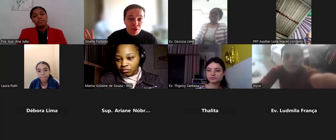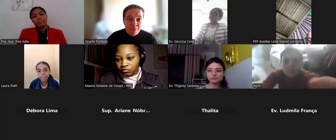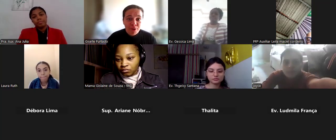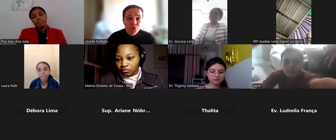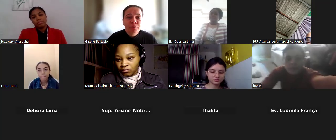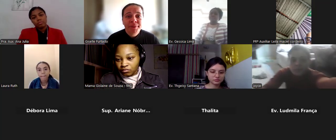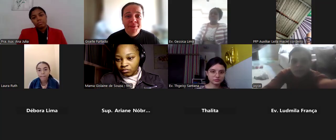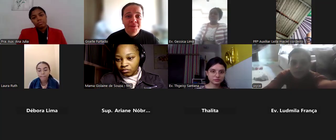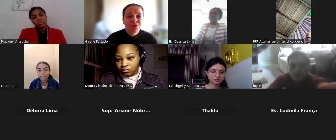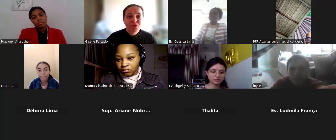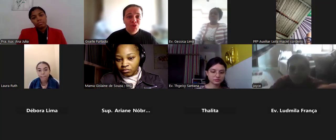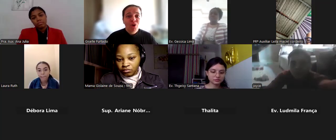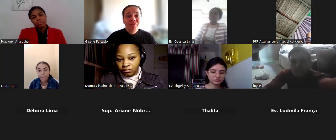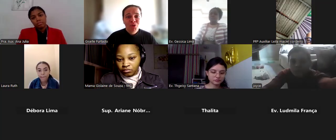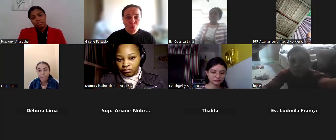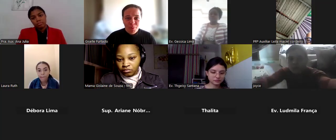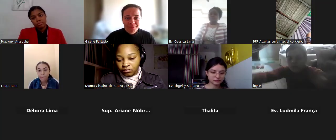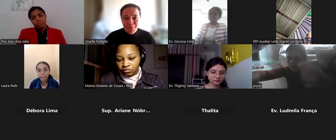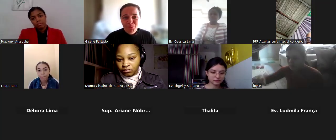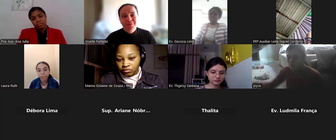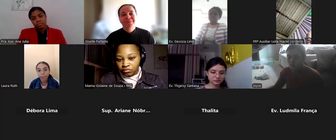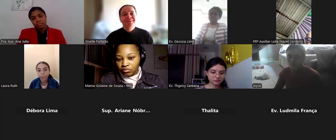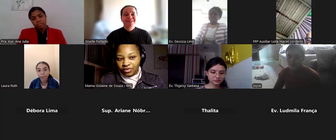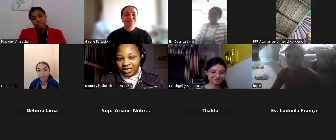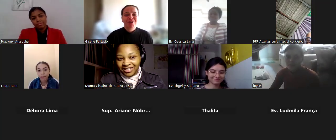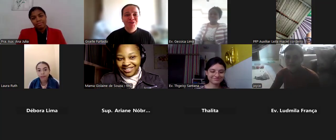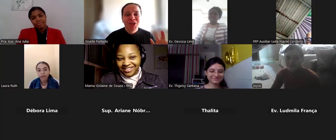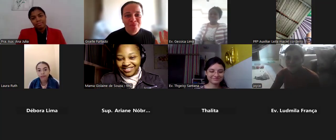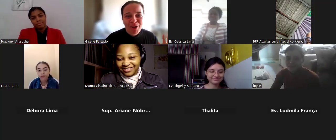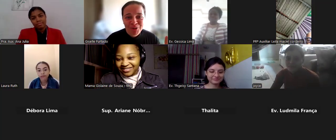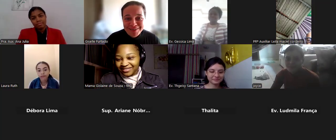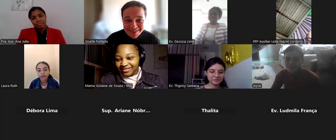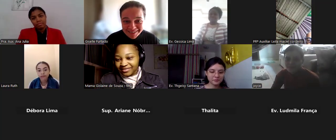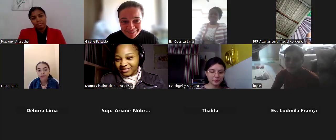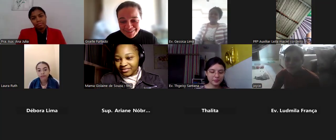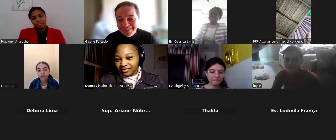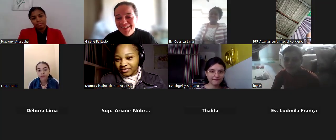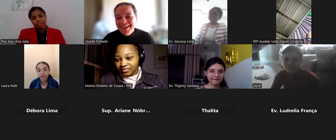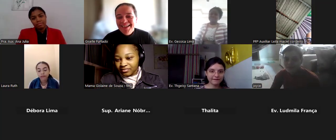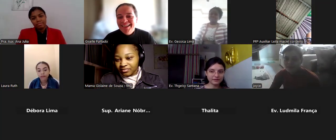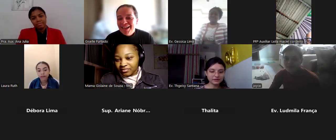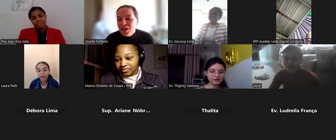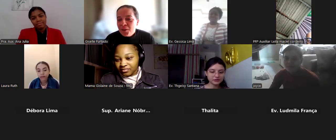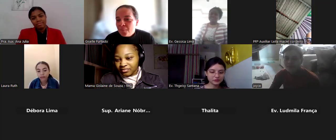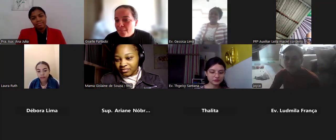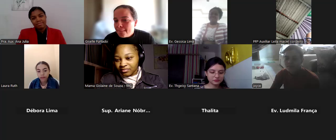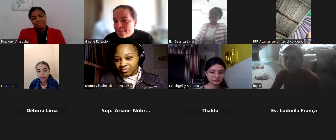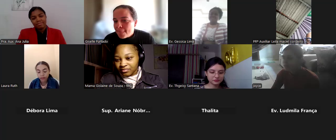o barulho, porque estou lavando roupa, tá bom? Se tá Desculpa, escutando um barulho perdão, estranho, ela no Telegram,